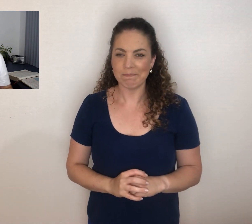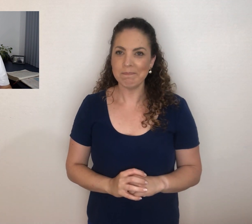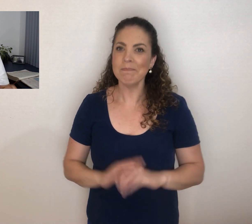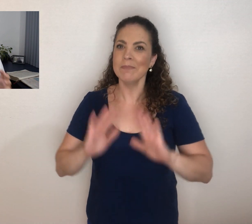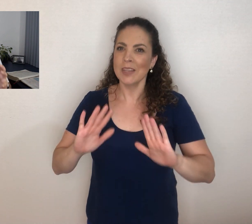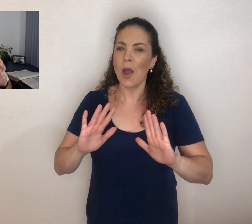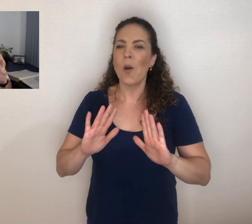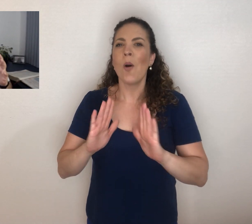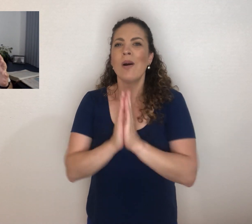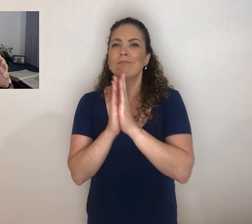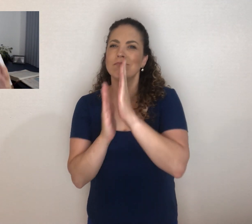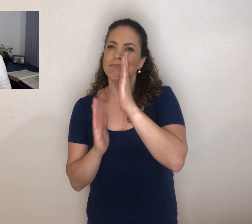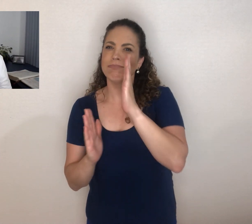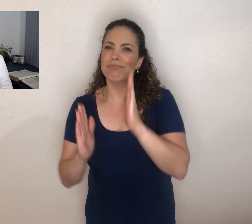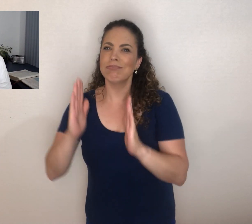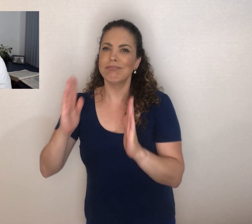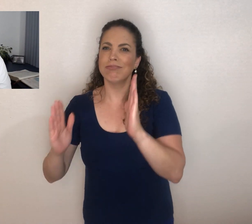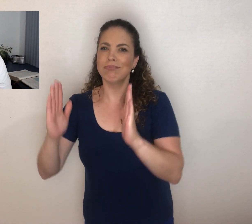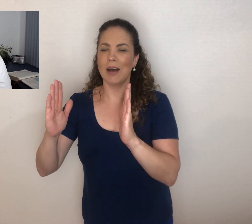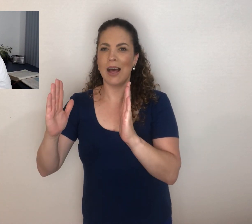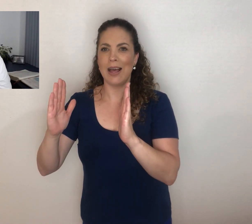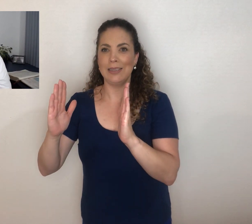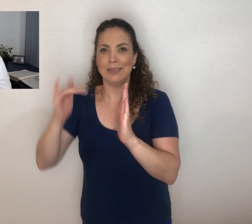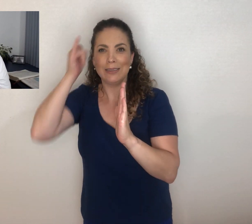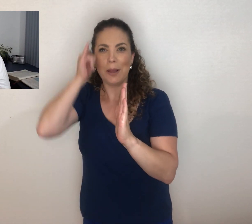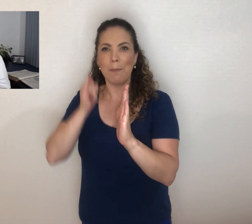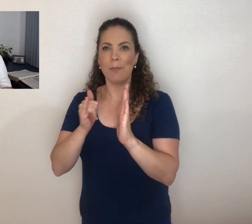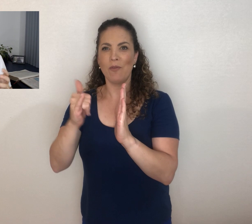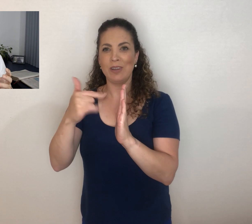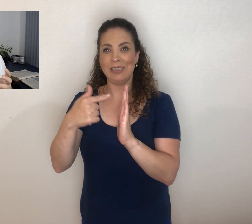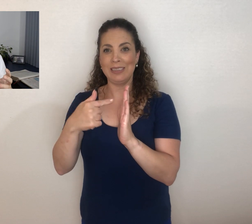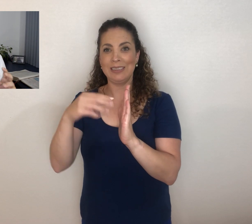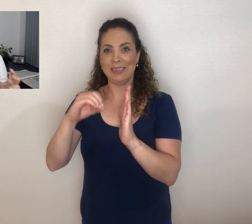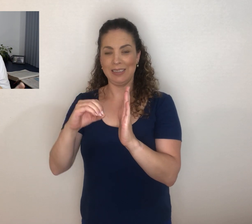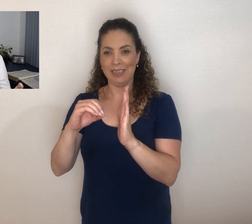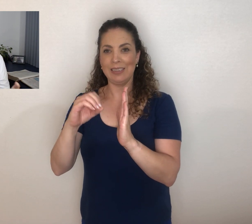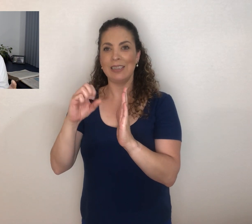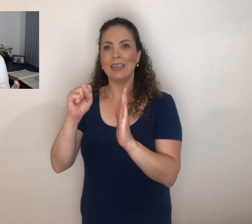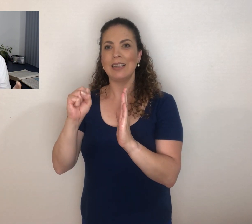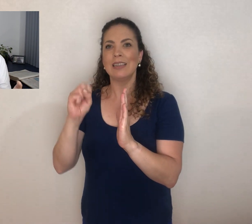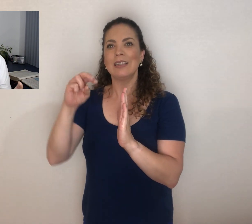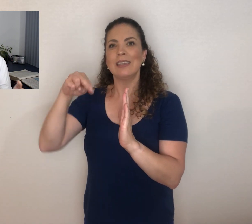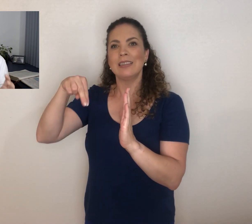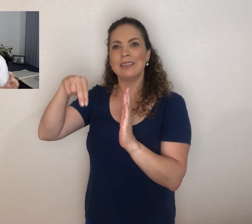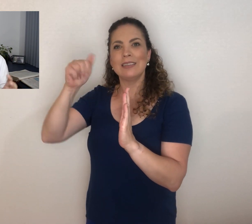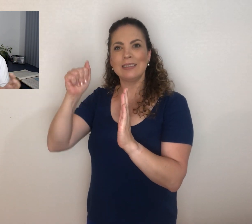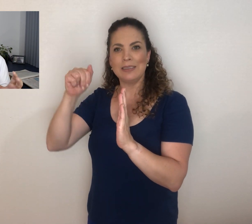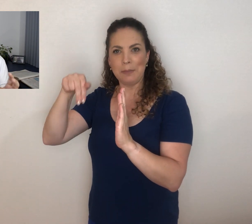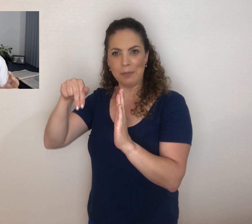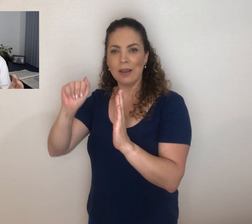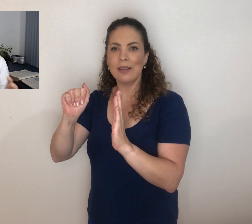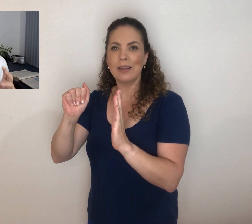quê? Que a primeira parte as primeiras